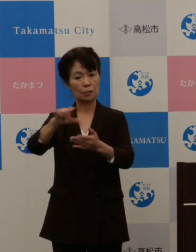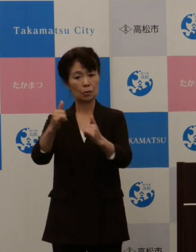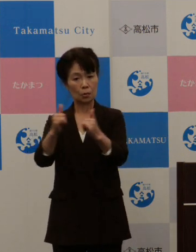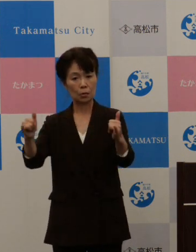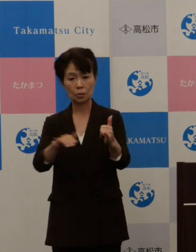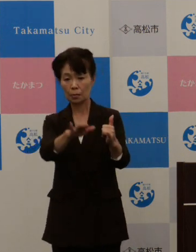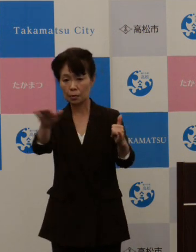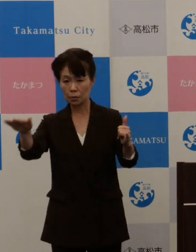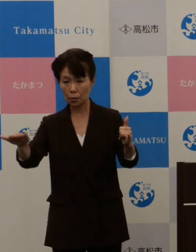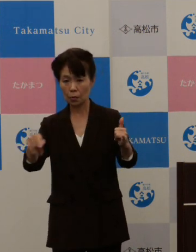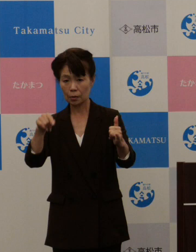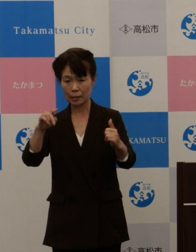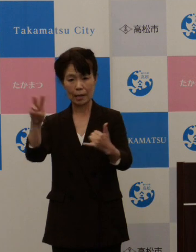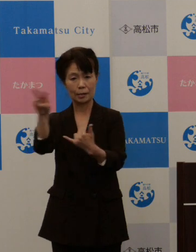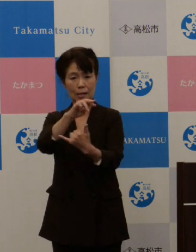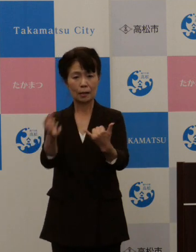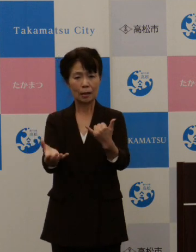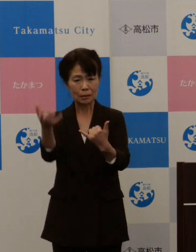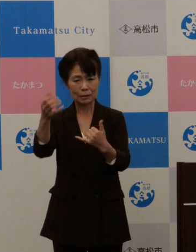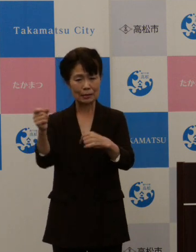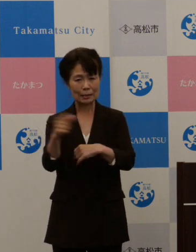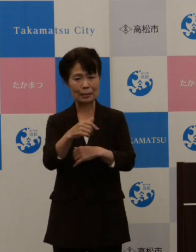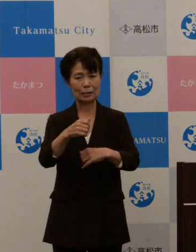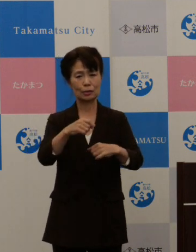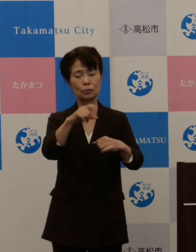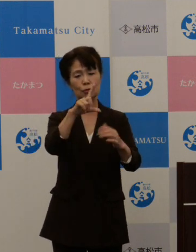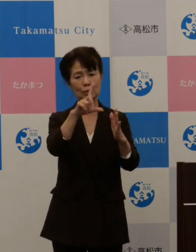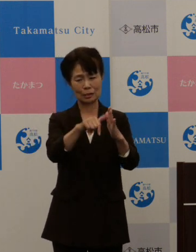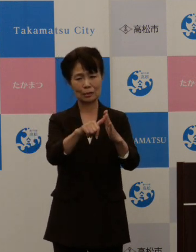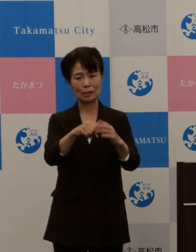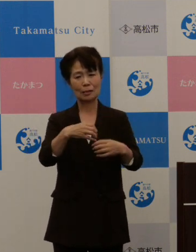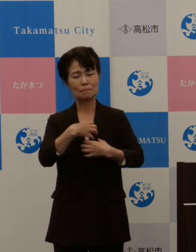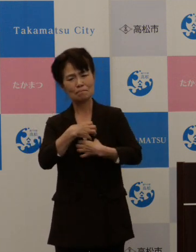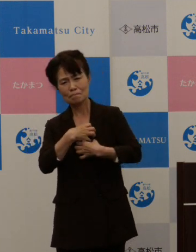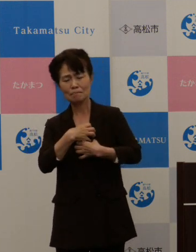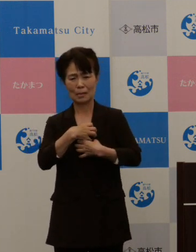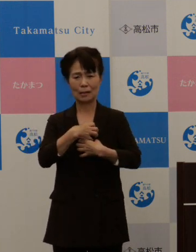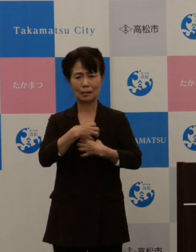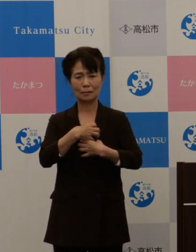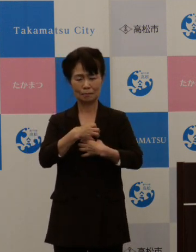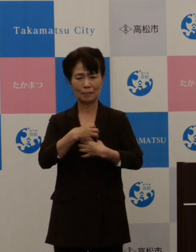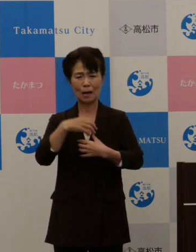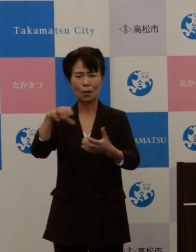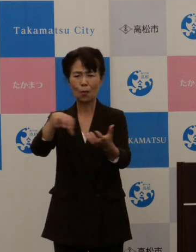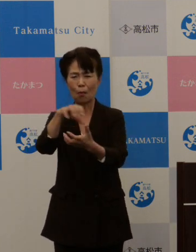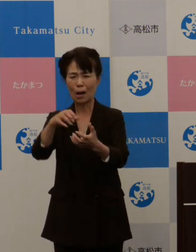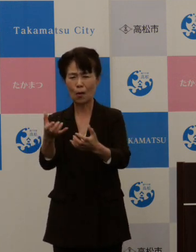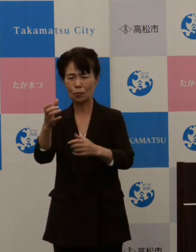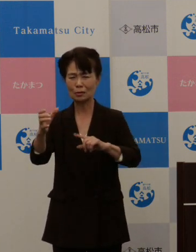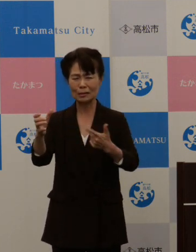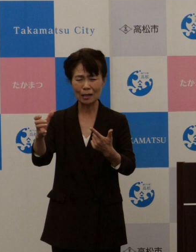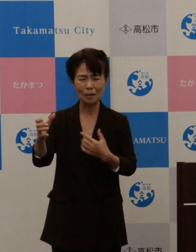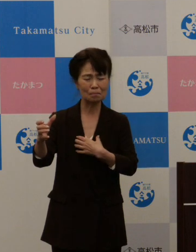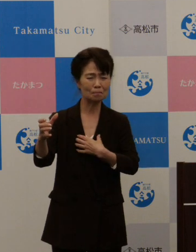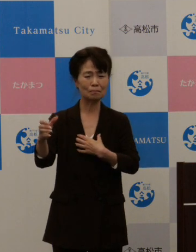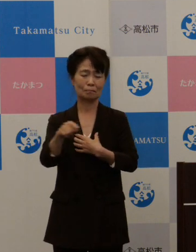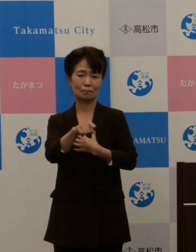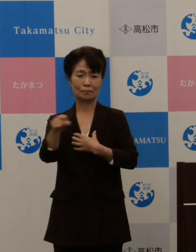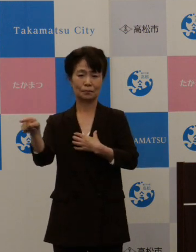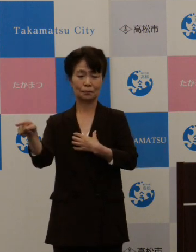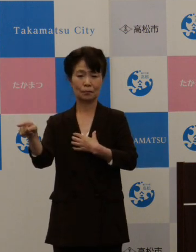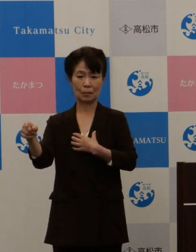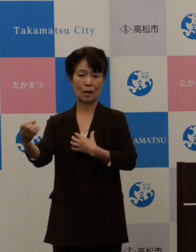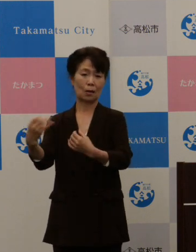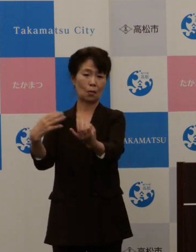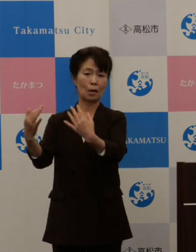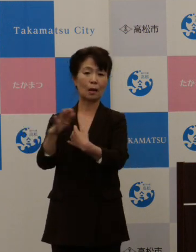を中心として災害時や緊急時に、まあ、懸念するいろいろ混乱が起こるのではないかというような懸念する